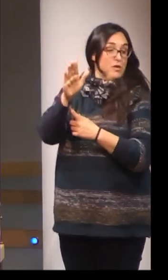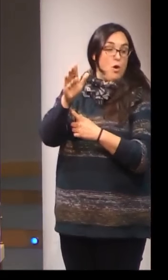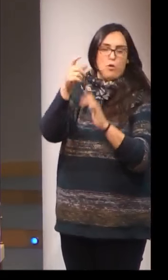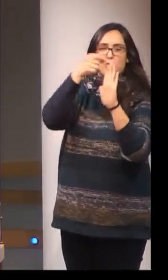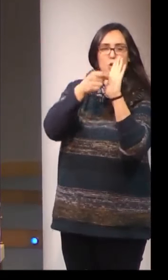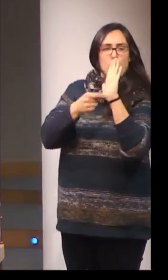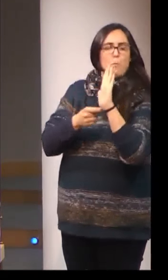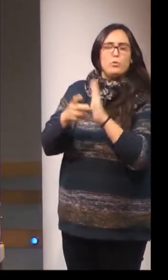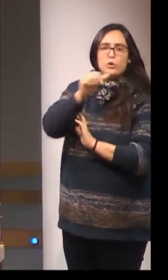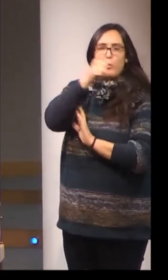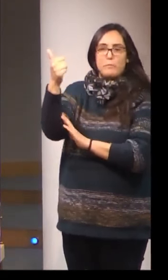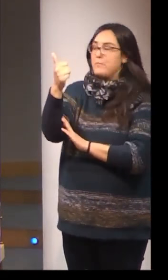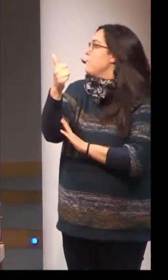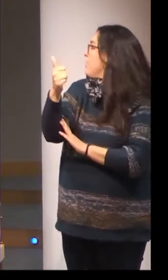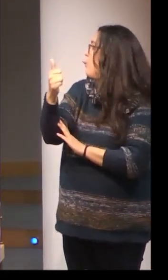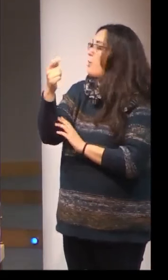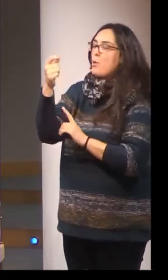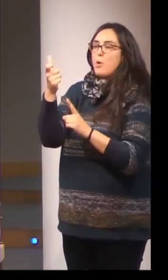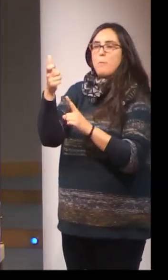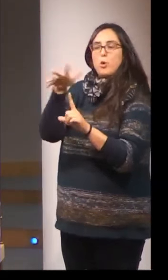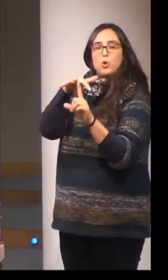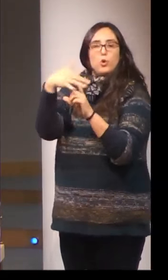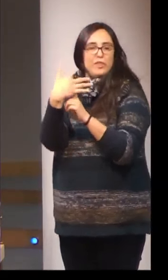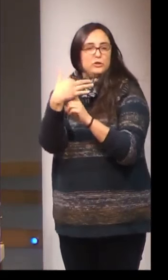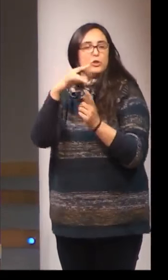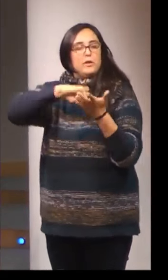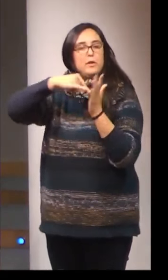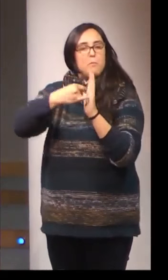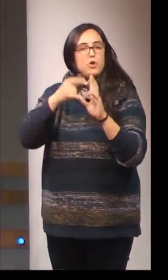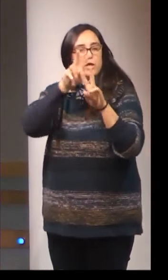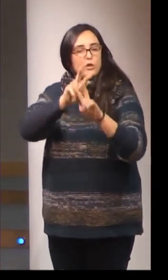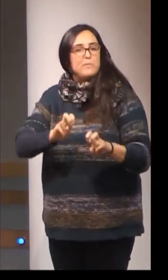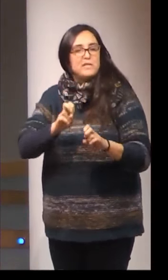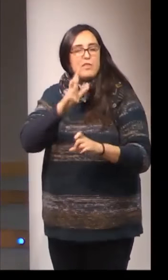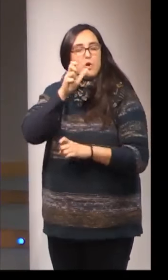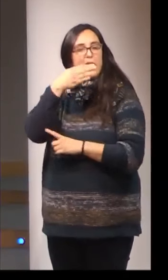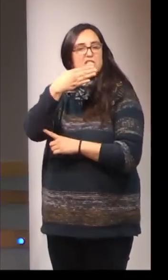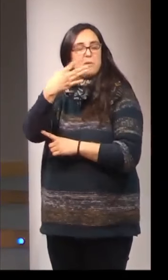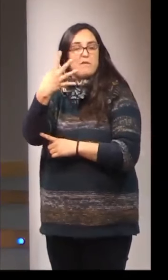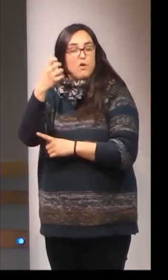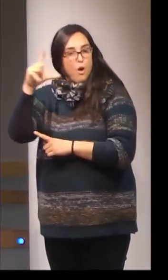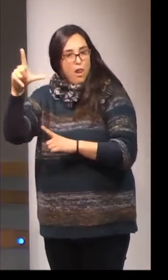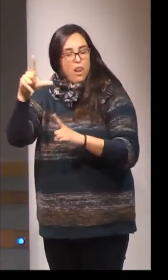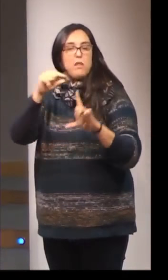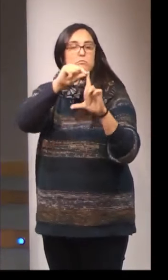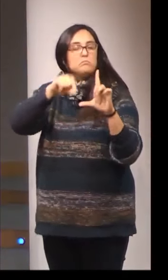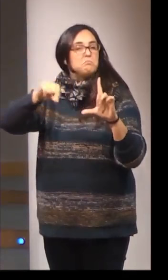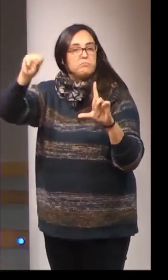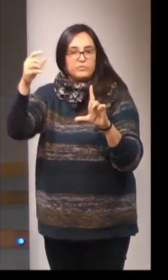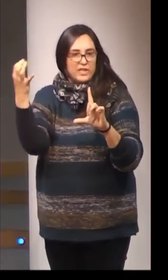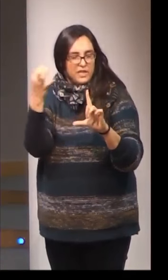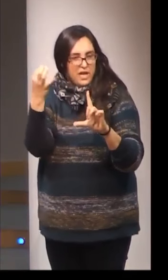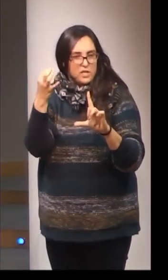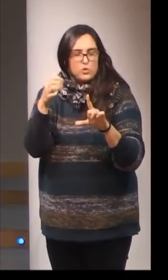La presentación que voy a realizar ahora contiene una serie de puntos. El primero sería el contexto, es decir, por qué surge el proyecto